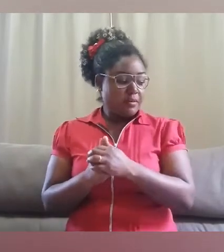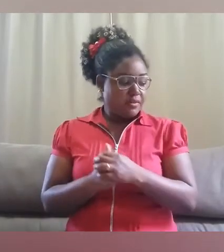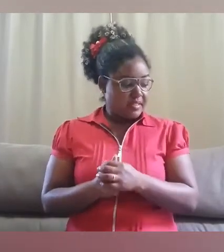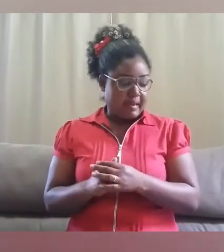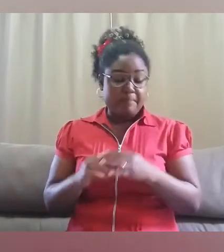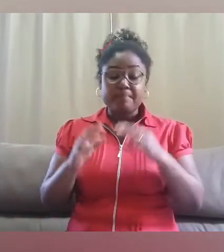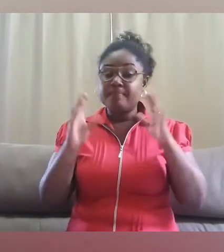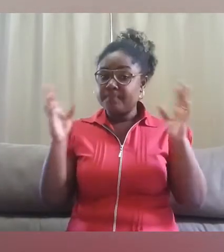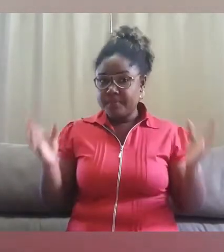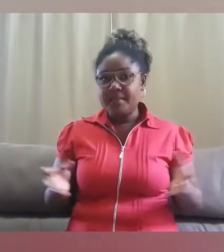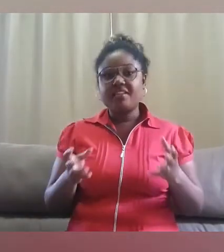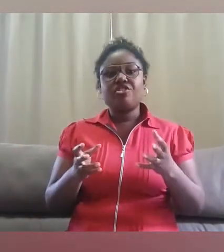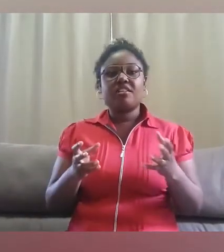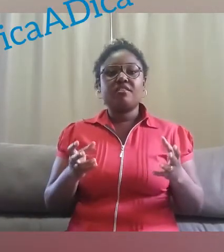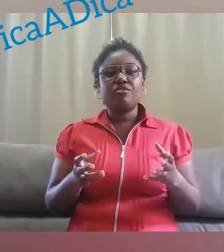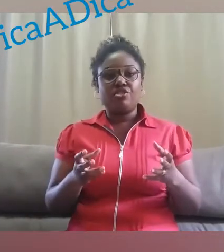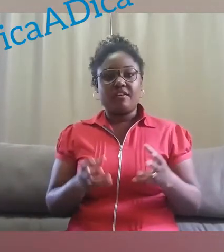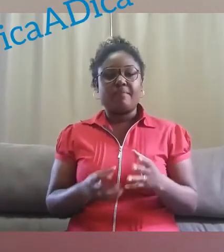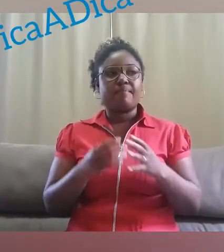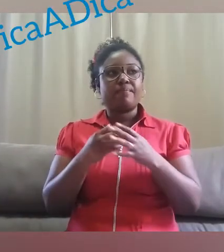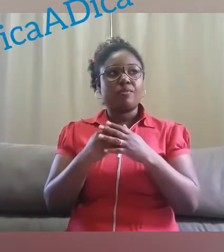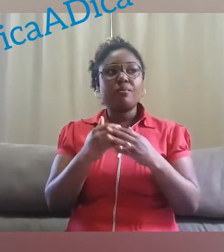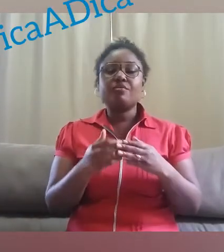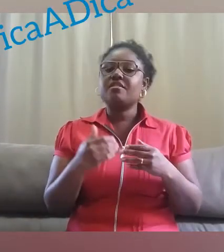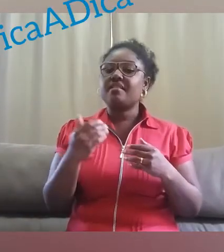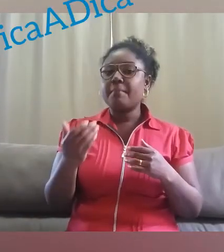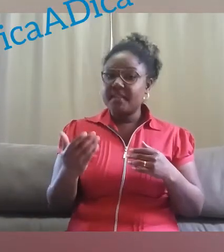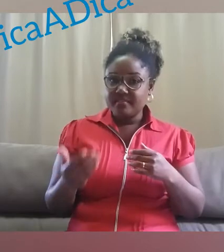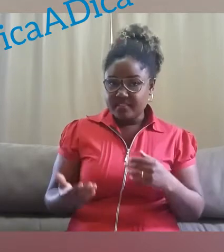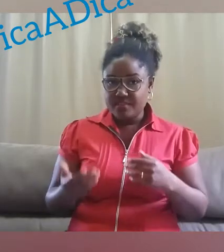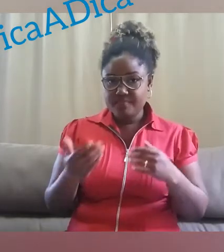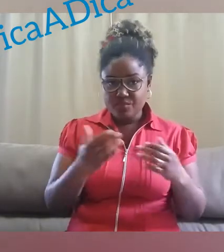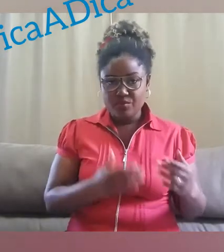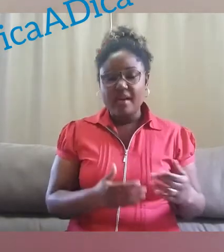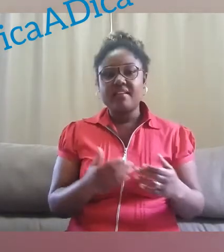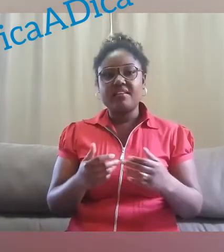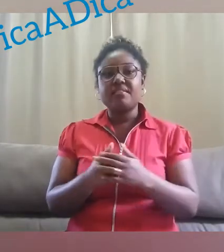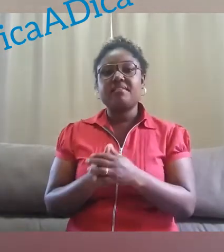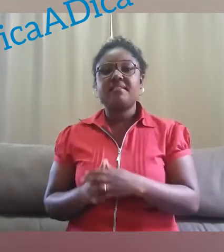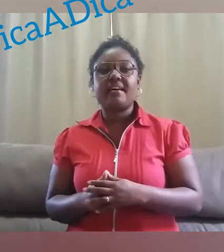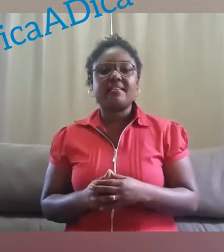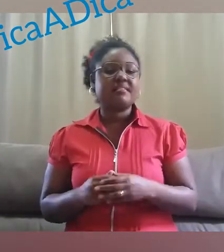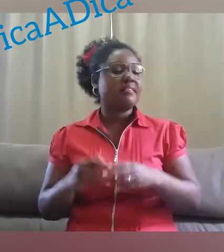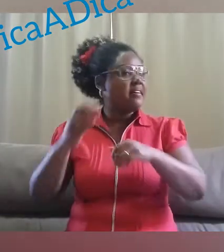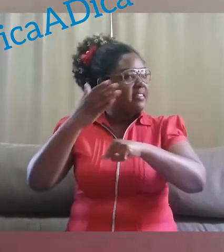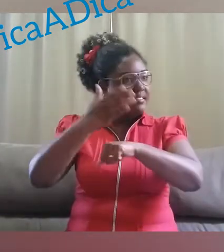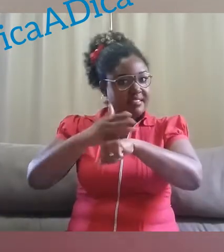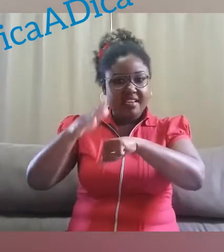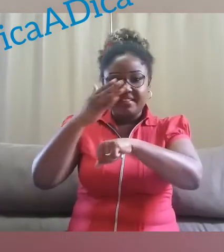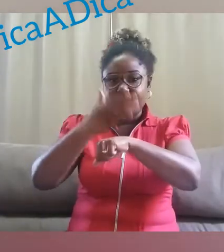vamos lá. Primeira dica do dia. Como você aprender a língua de sinais? Treina.